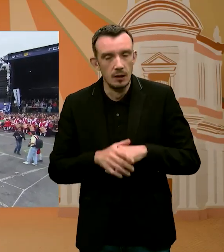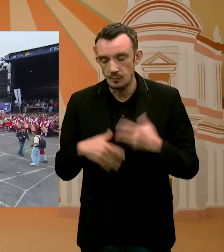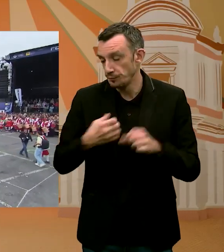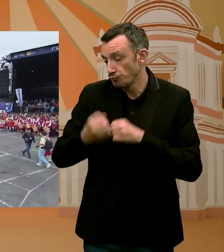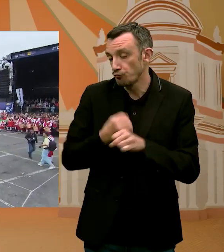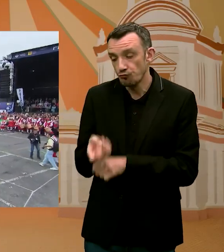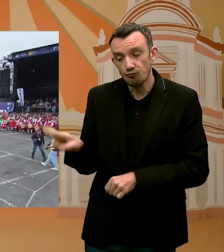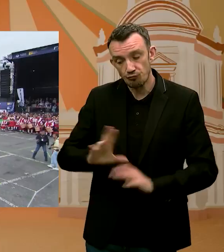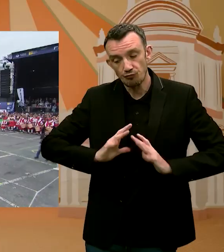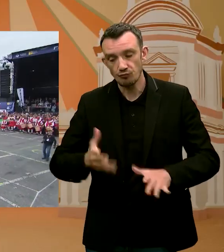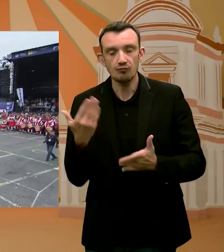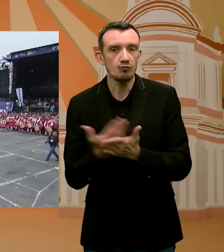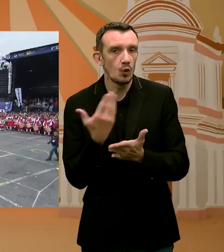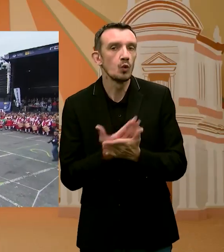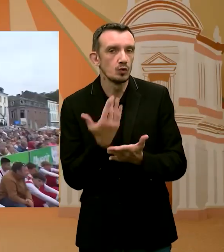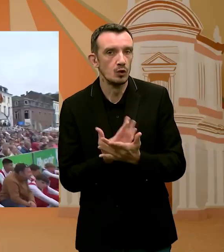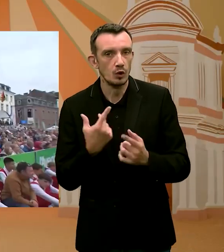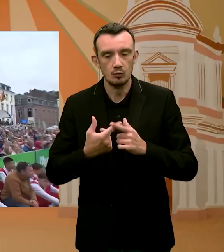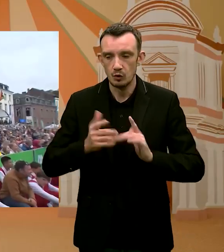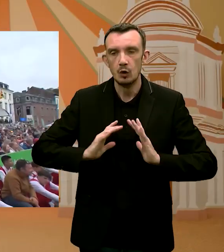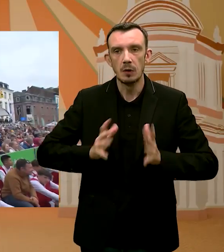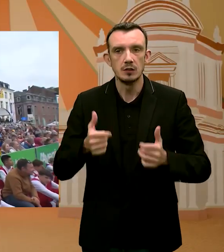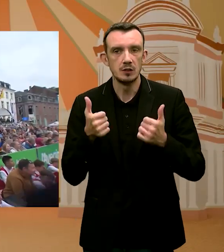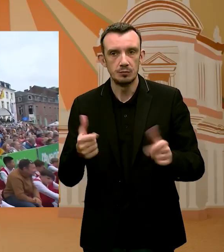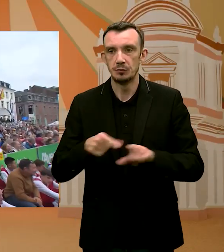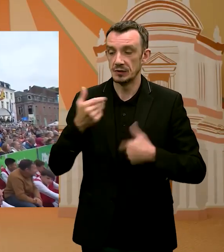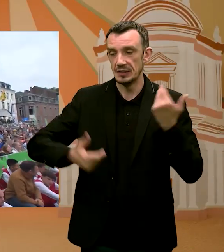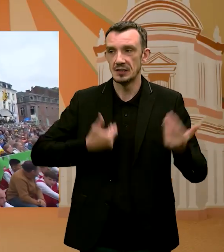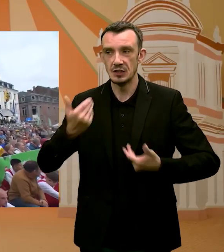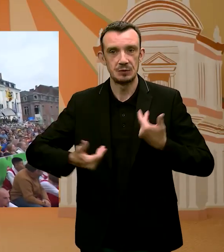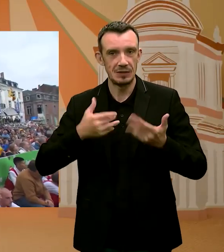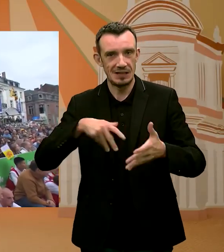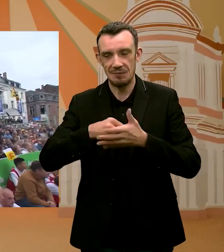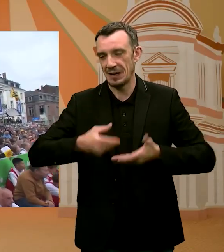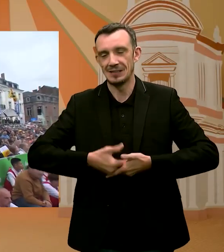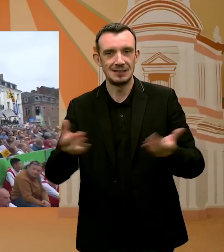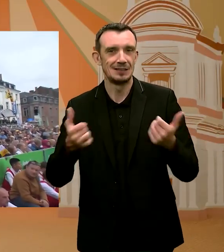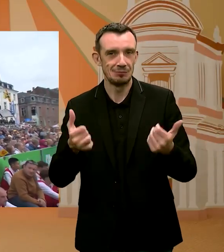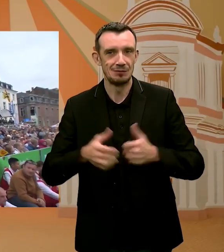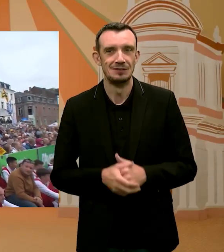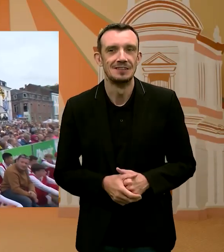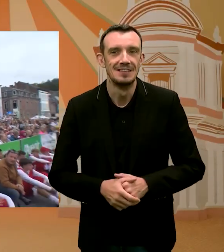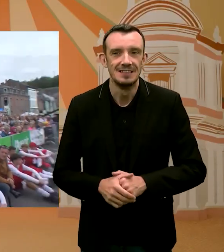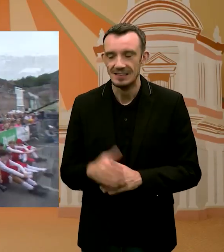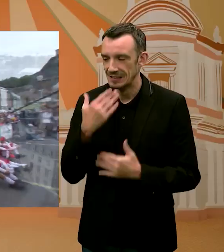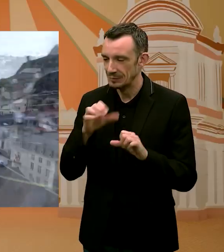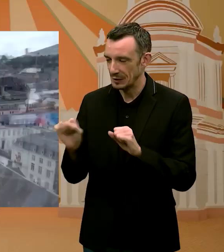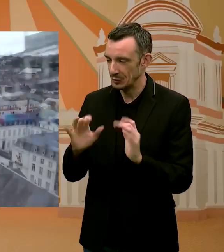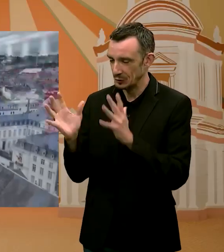de pouvoir participer et d'offrir un spectacle à Namur. Aussi, effectivement. Merci beaucoup, félicitations. Allez, chaque fois qu'il y